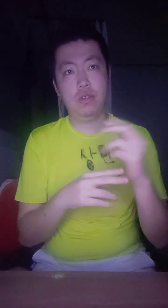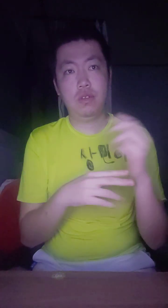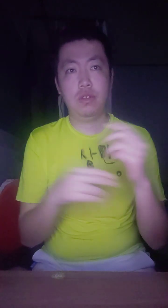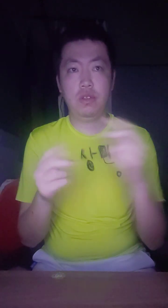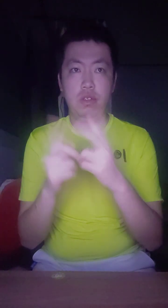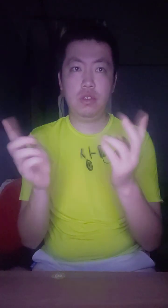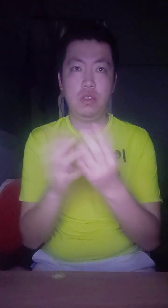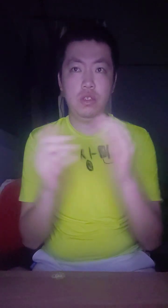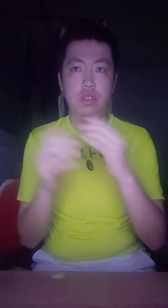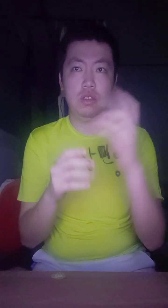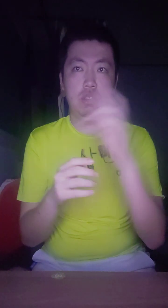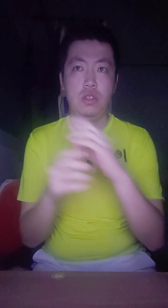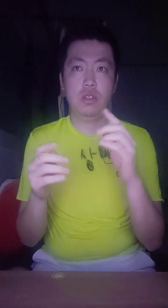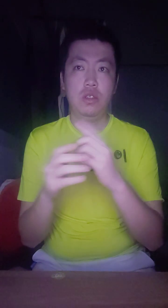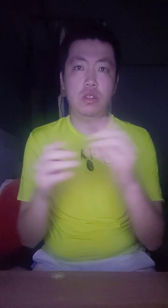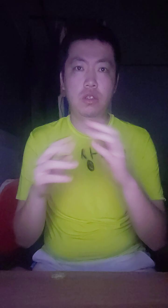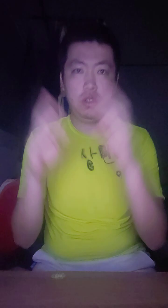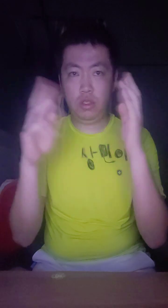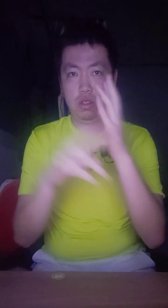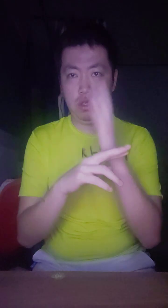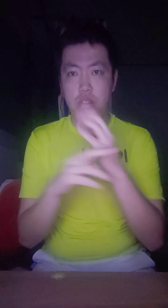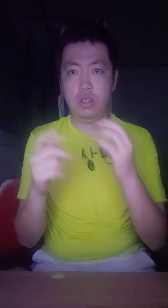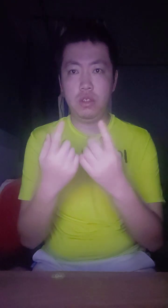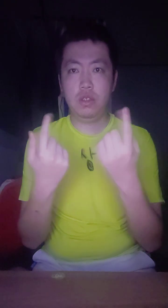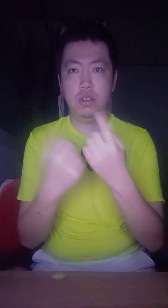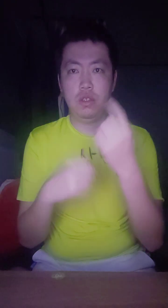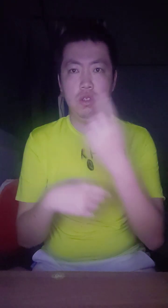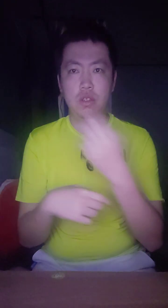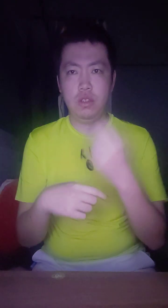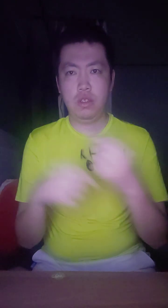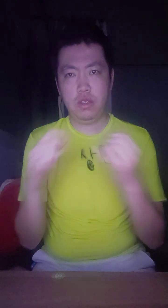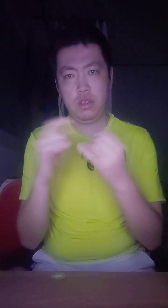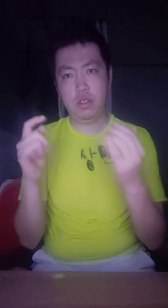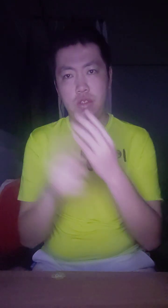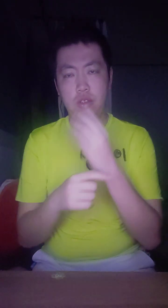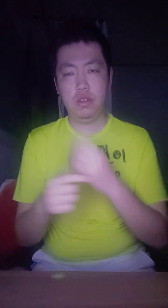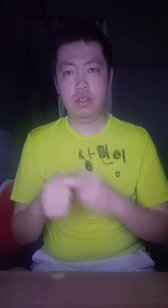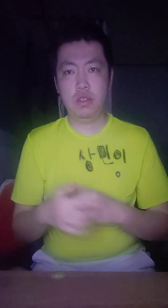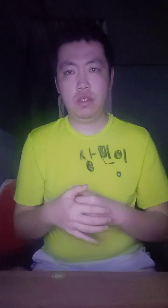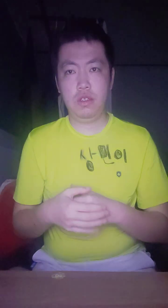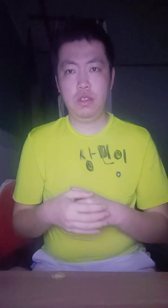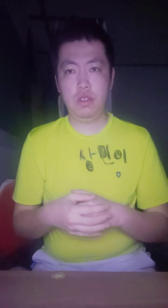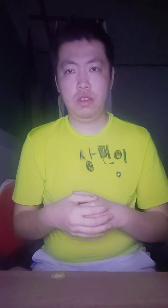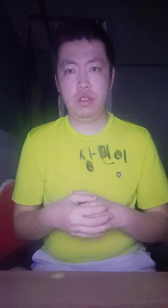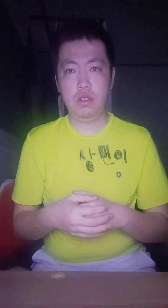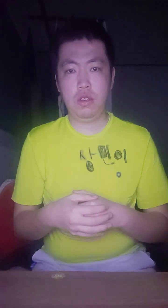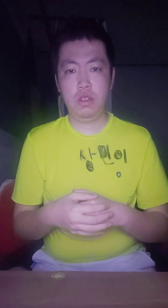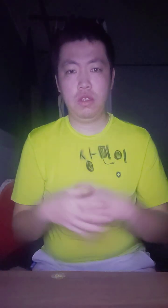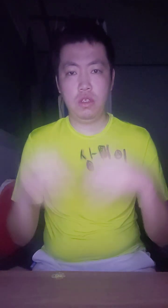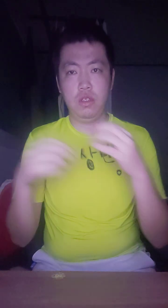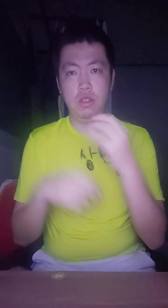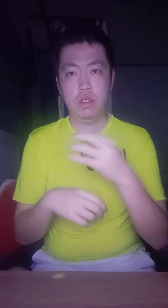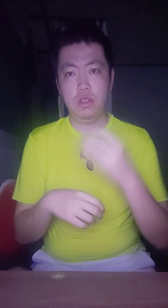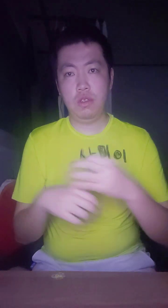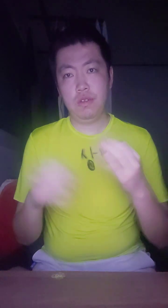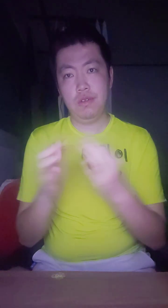냉장고와 에어컨 등 전자제품이 모두 작동을 멈추면서 주민들은 큰 불편을 겪었습니다. 비슷한 시각 경기 성남시와